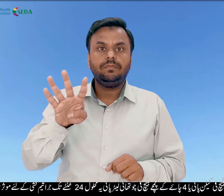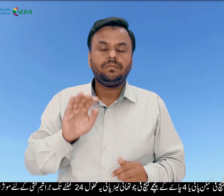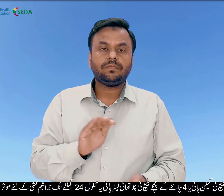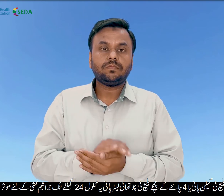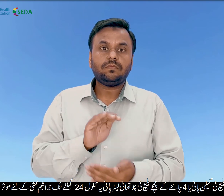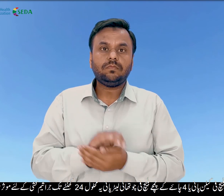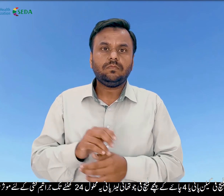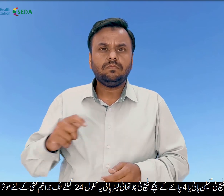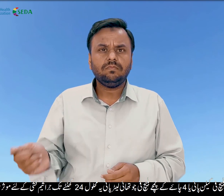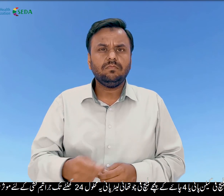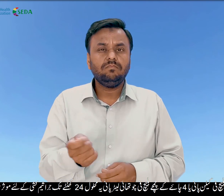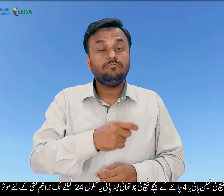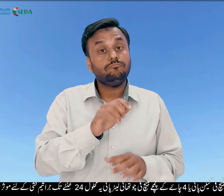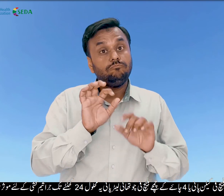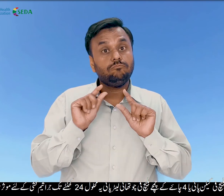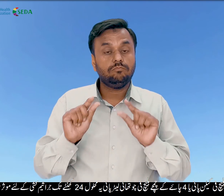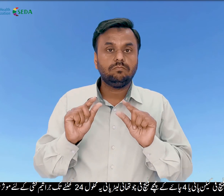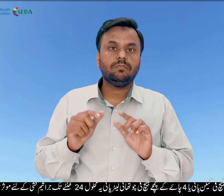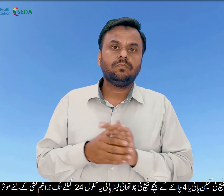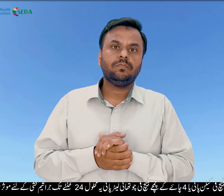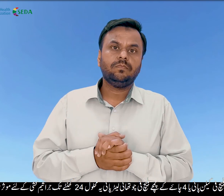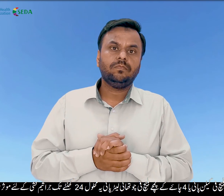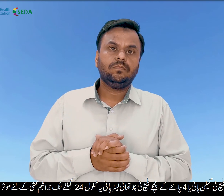گھنٹے تک جراثیم کشی کے لیے مؤثر ہوں گے۔